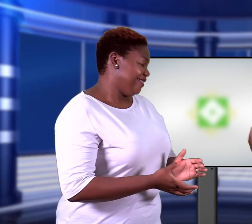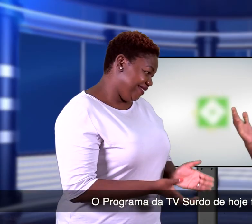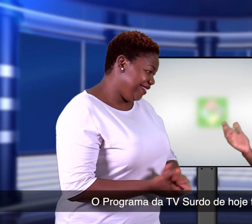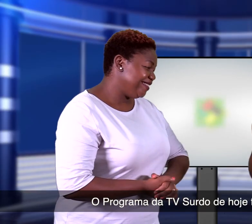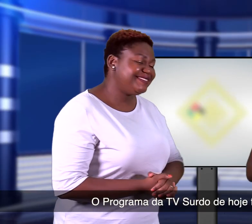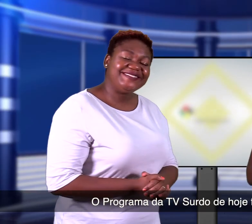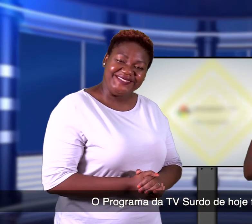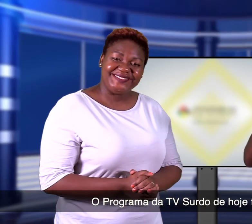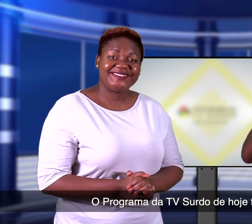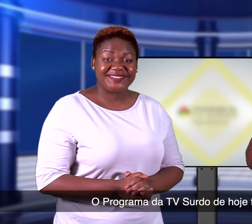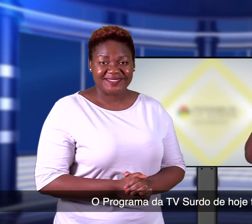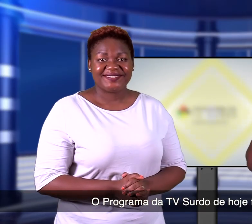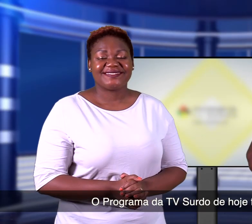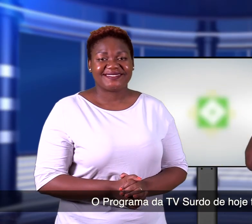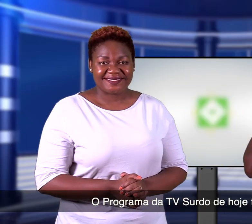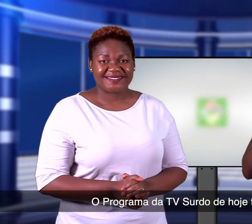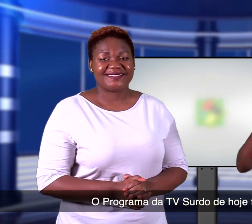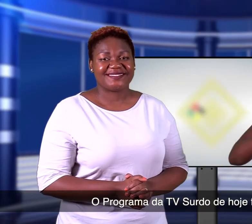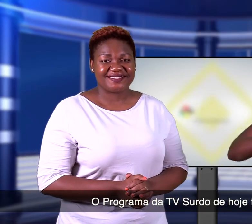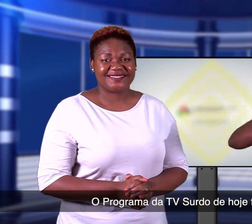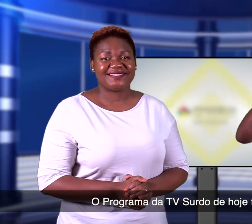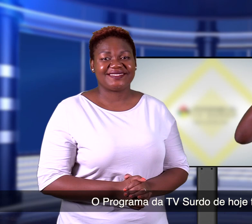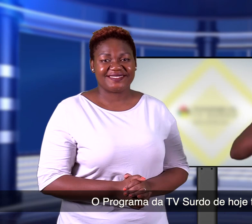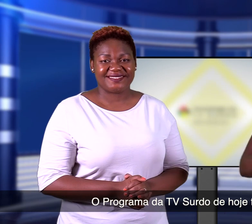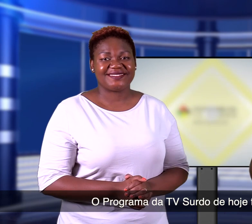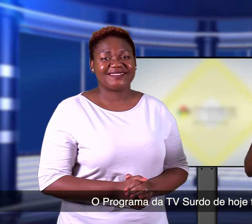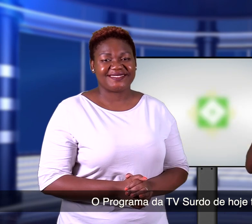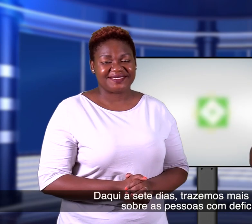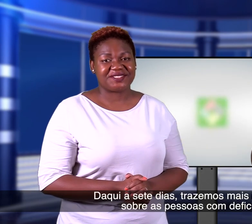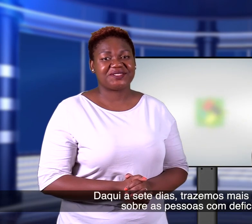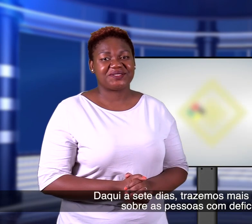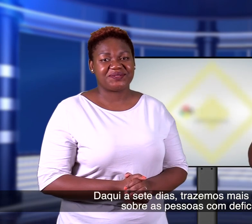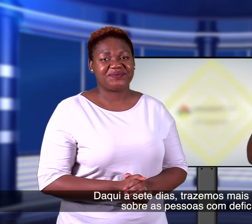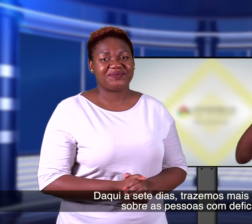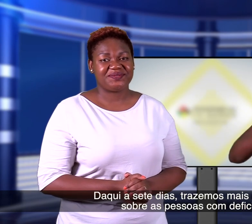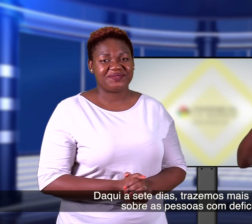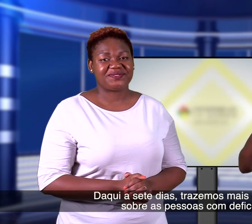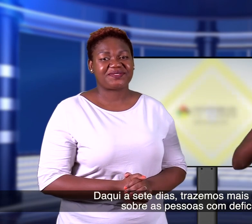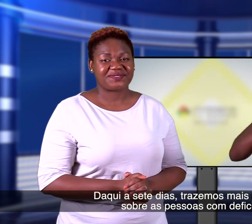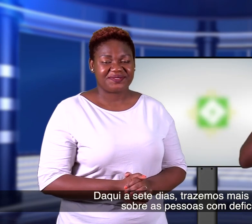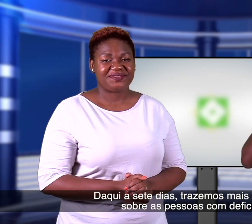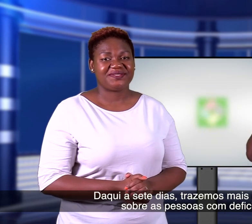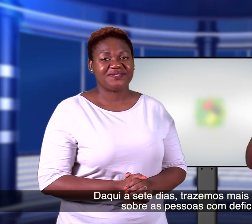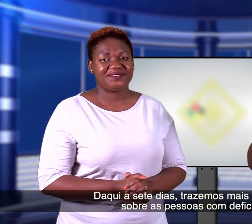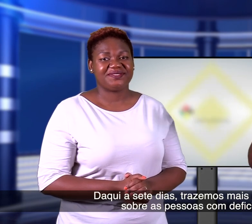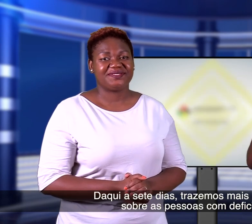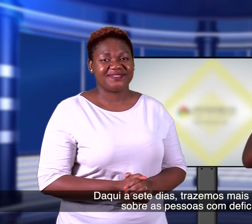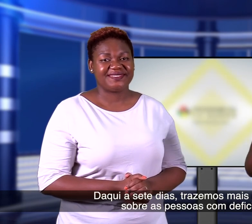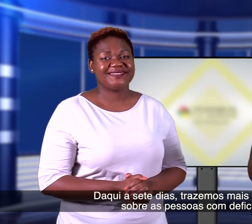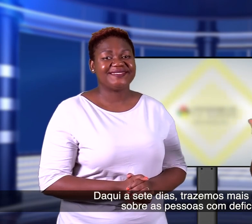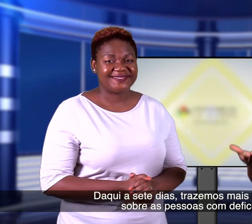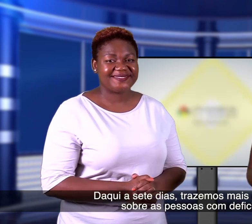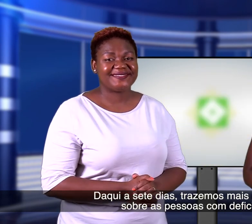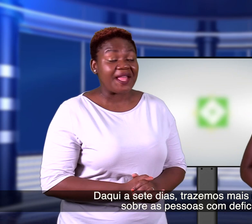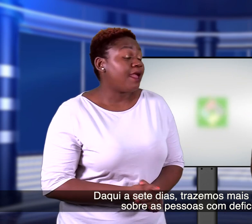O programa da TV Surdo de hoje fica por aqui. Daqui a sete dias, trazemos mais